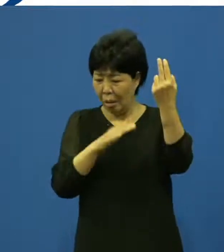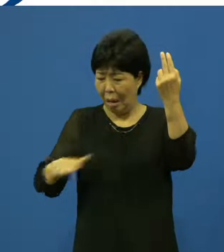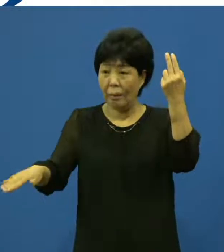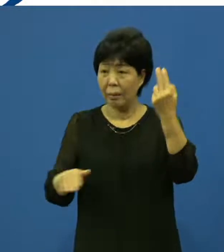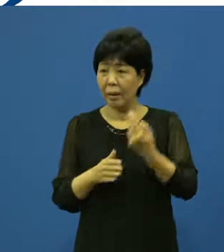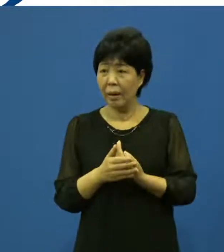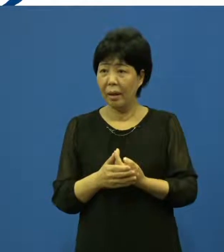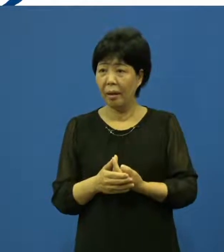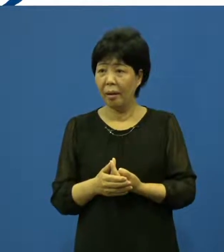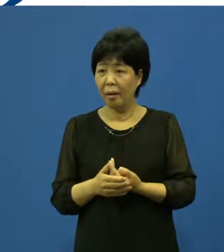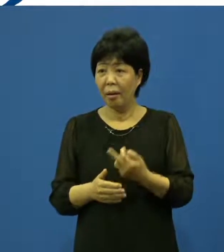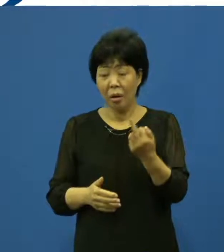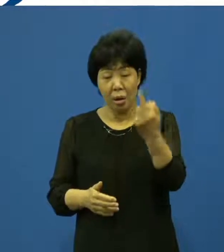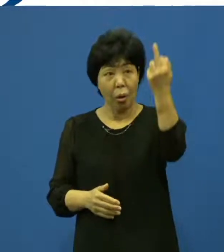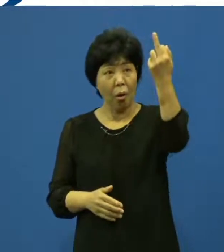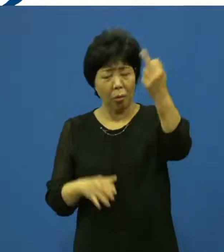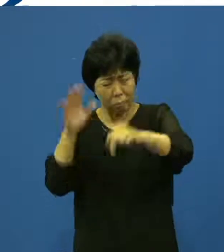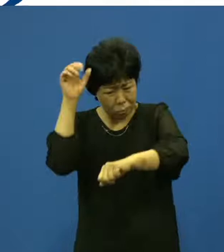주어야 합니다.